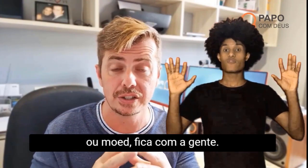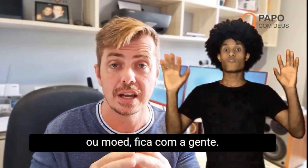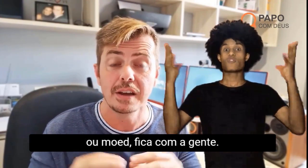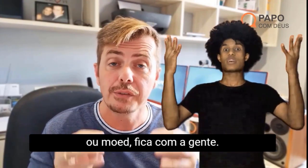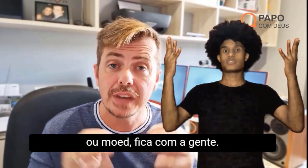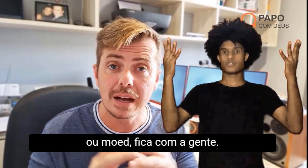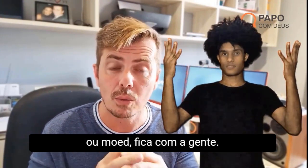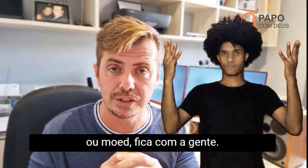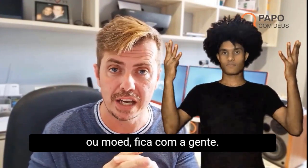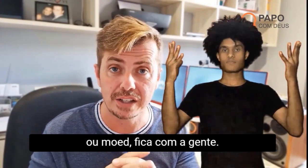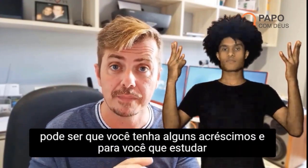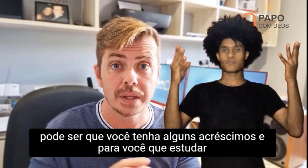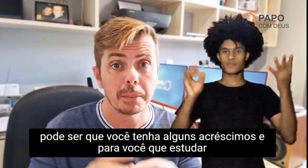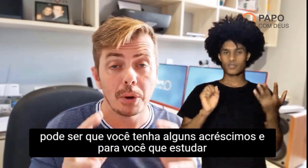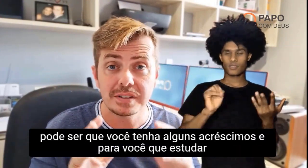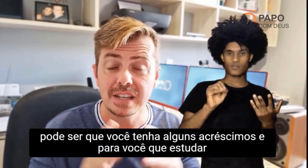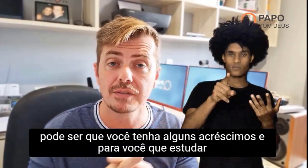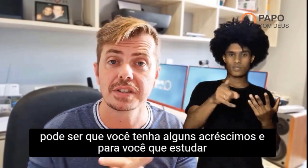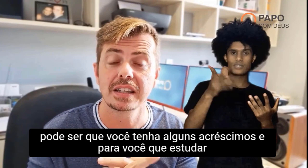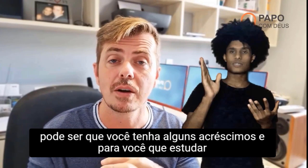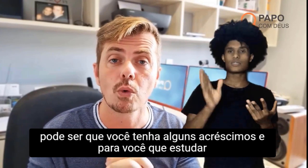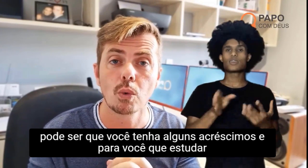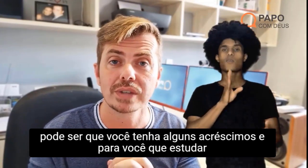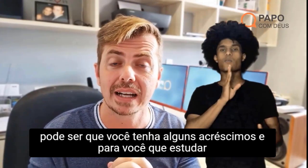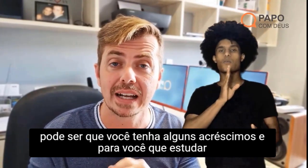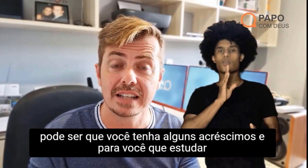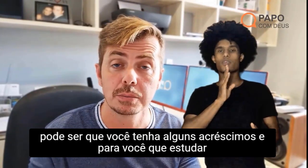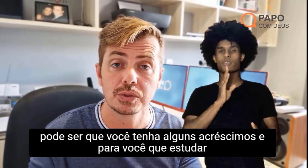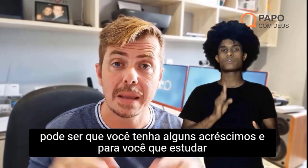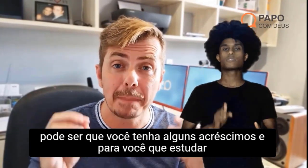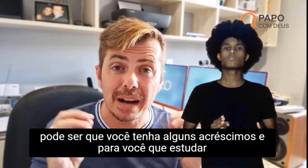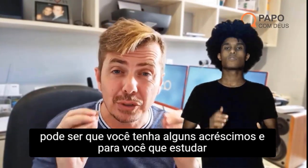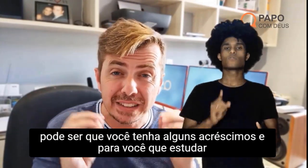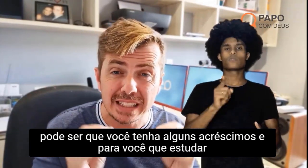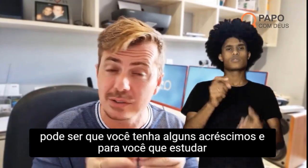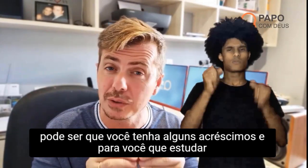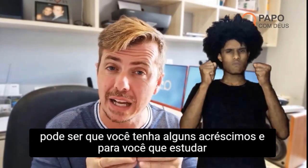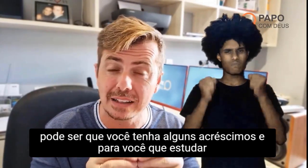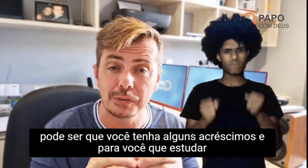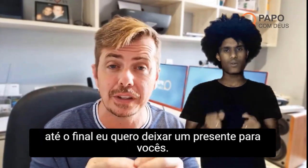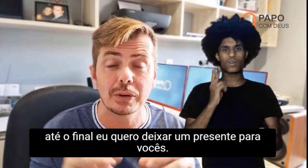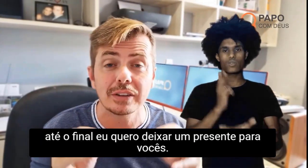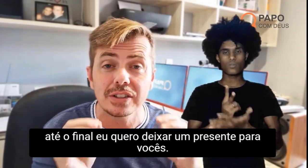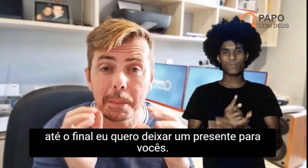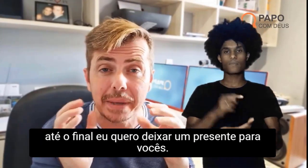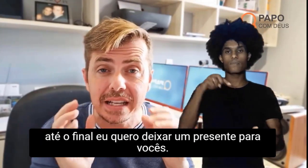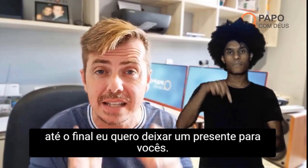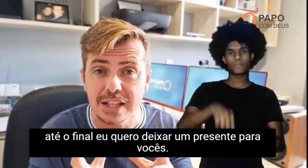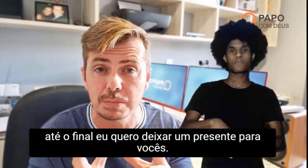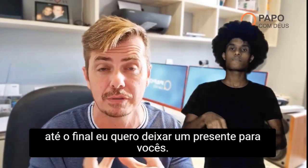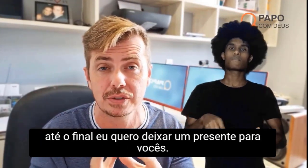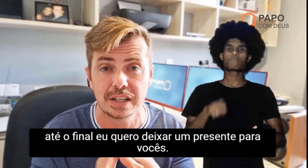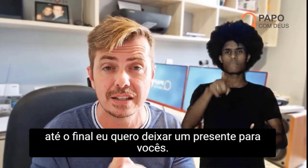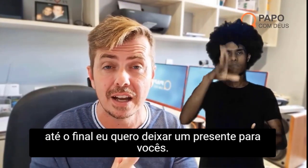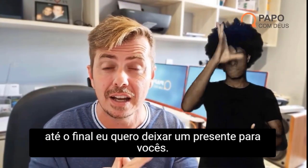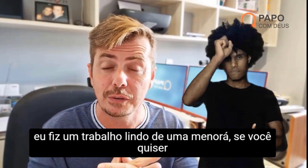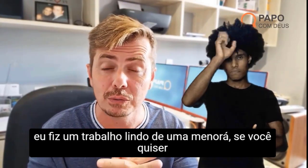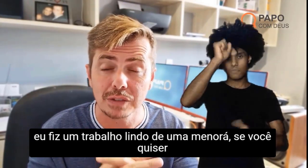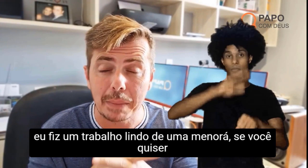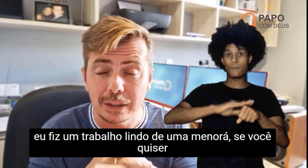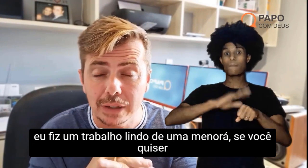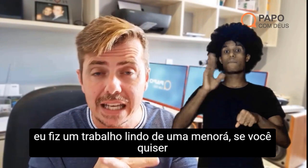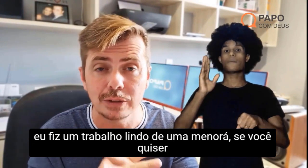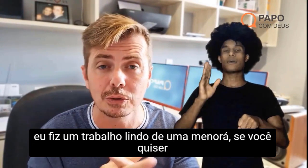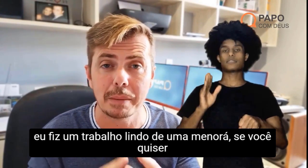ou Moed, fica com a gente. Pode ser que você tenha alguns acréscimos e para vocês que estudarem até o final, quero deixar um presente para vocês. Eu